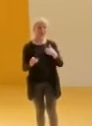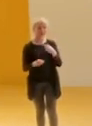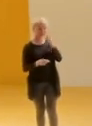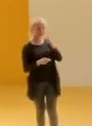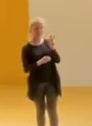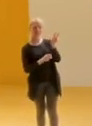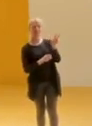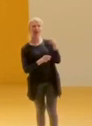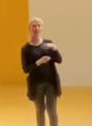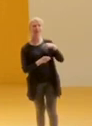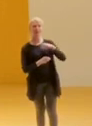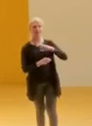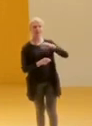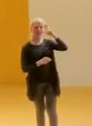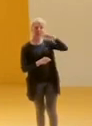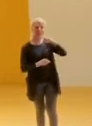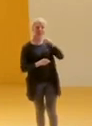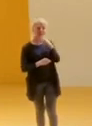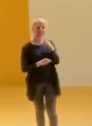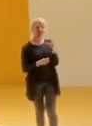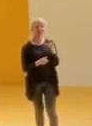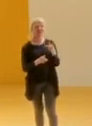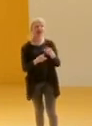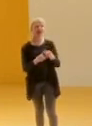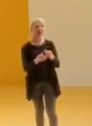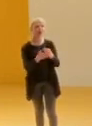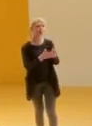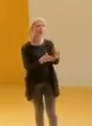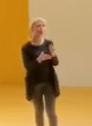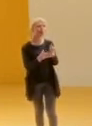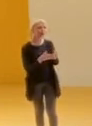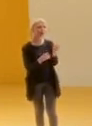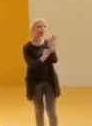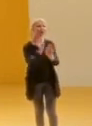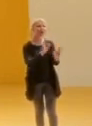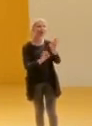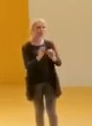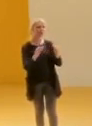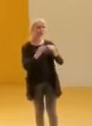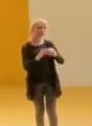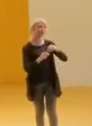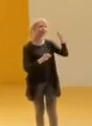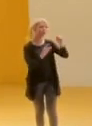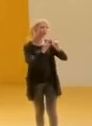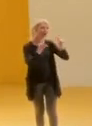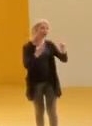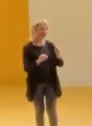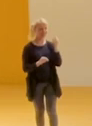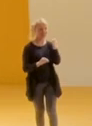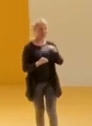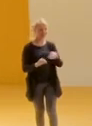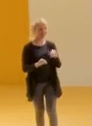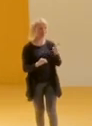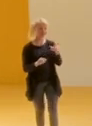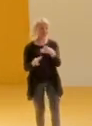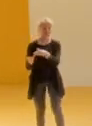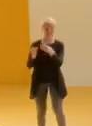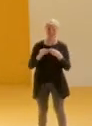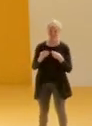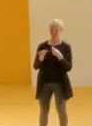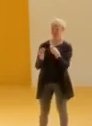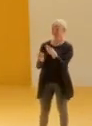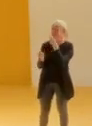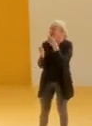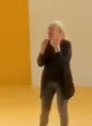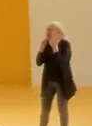spłacił za remont w domu kartką na alkohol i osoba która go otrzymała była wdzięczna tak że no całowała po